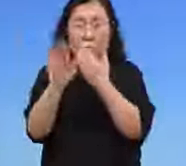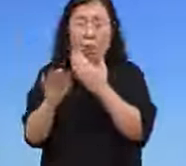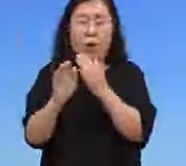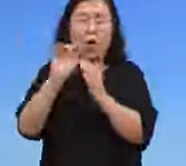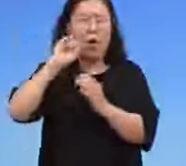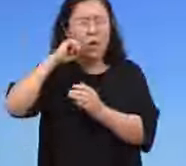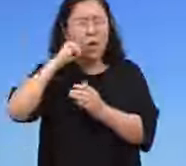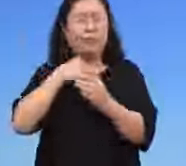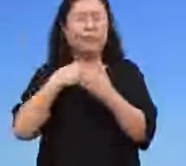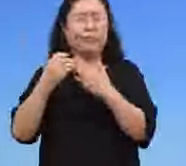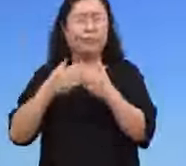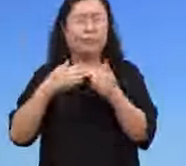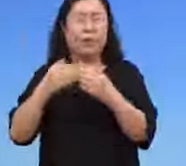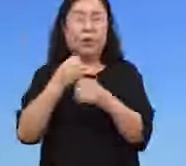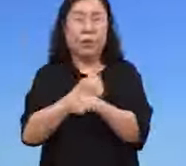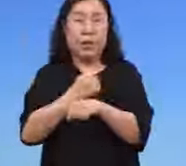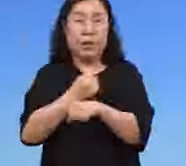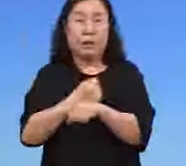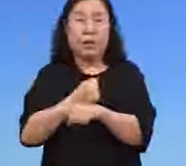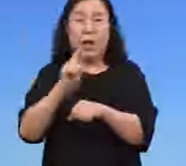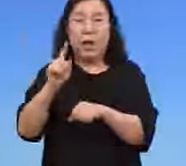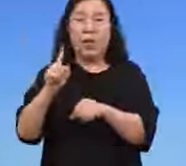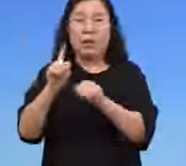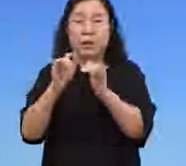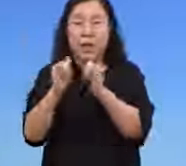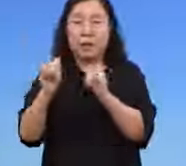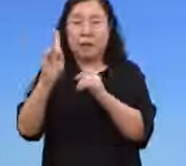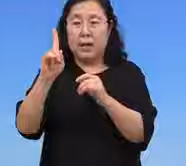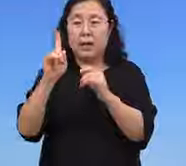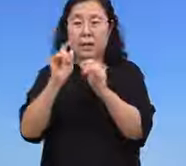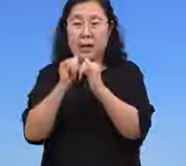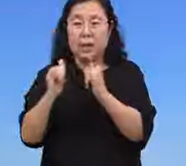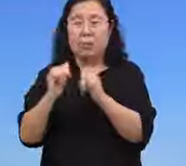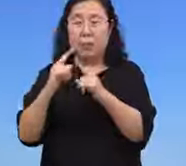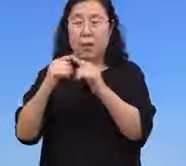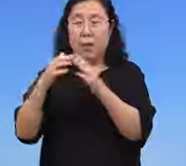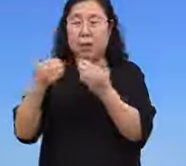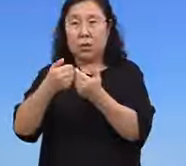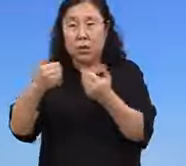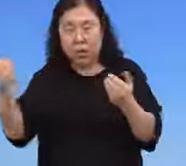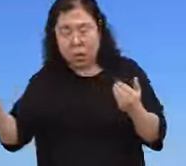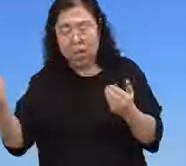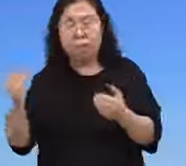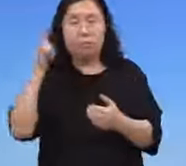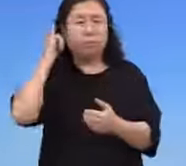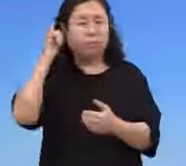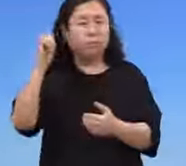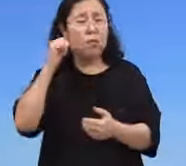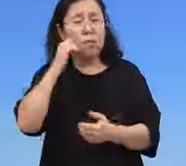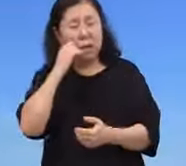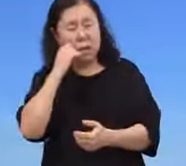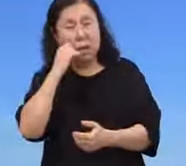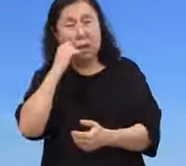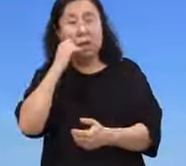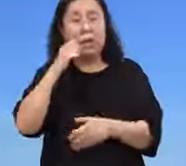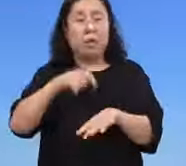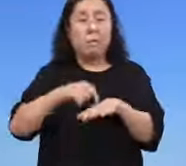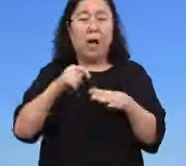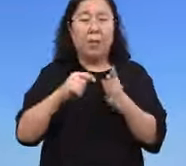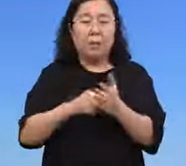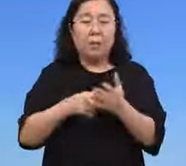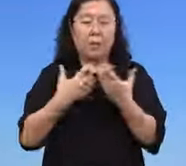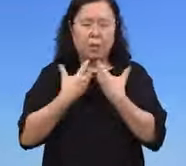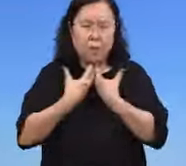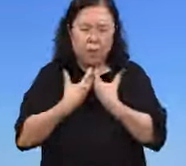어려움을 겪으니까 한 분 한 분 교회를 떠나고 연락이 안 되고 이런 억장이 무너지는 가운데